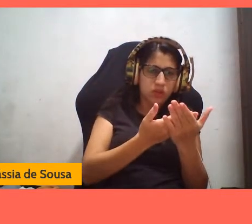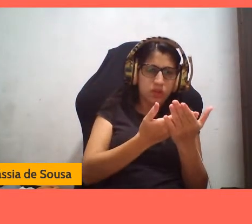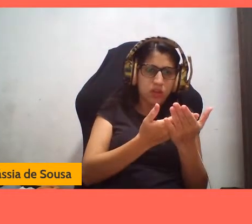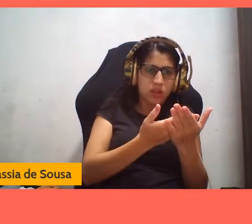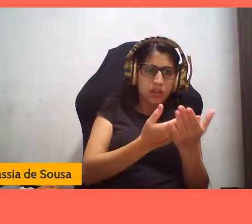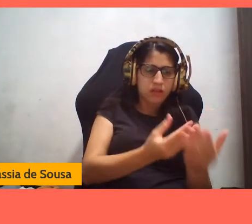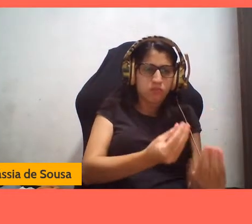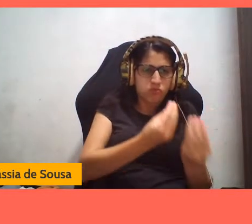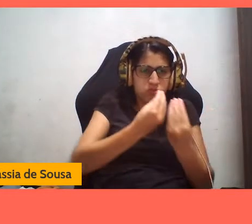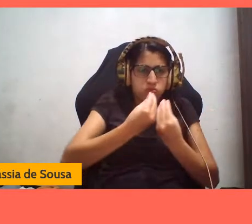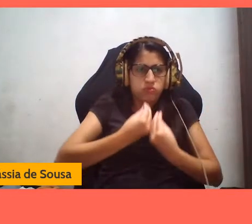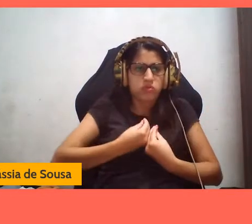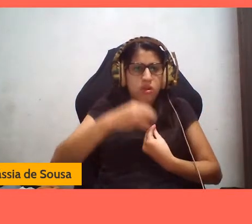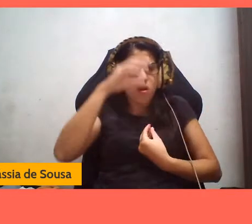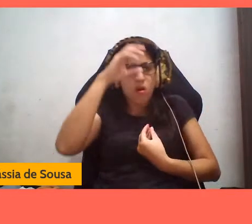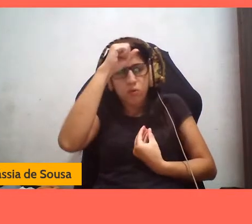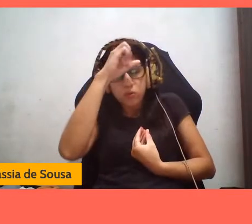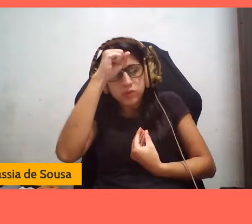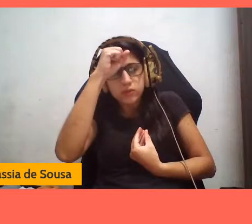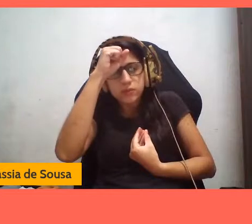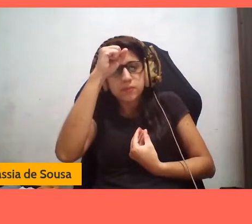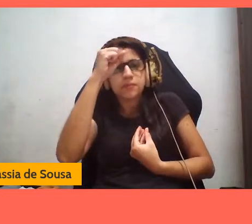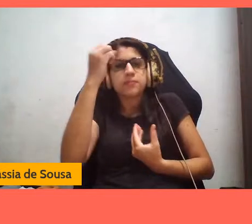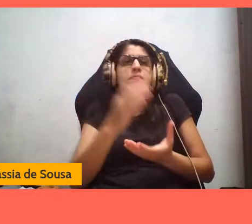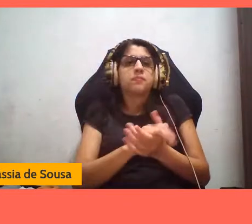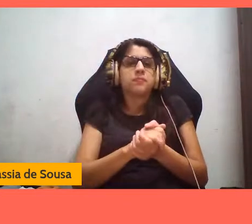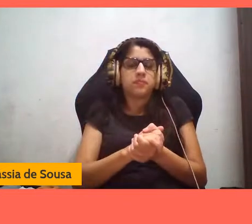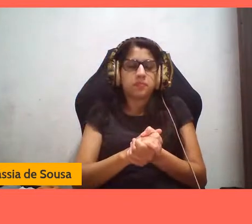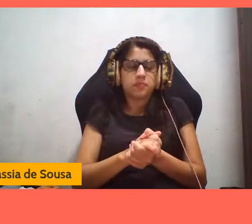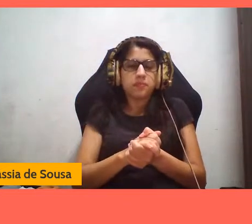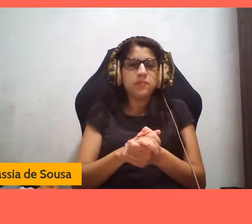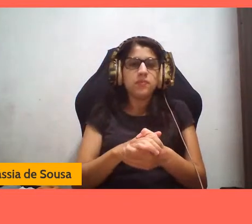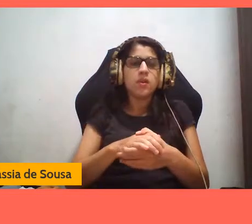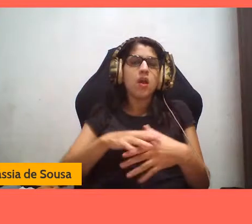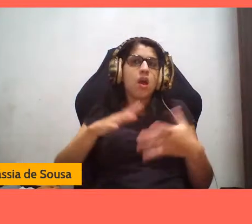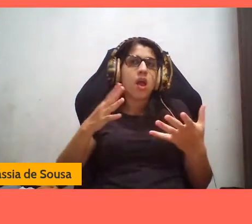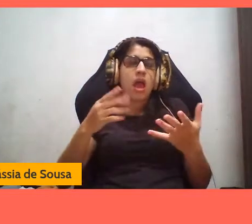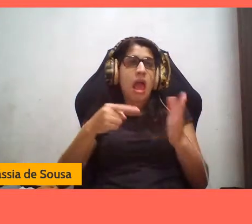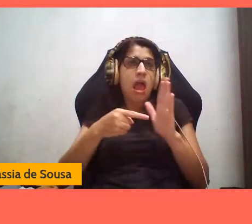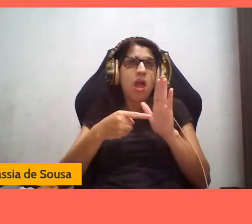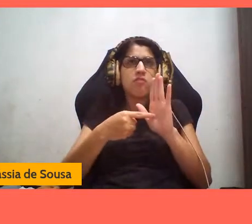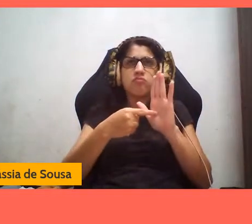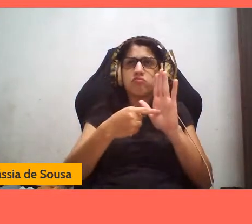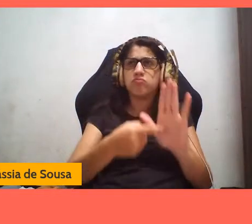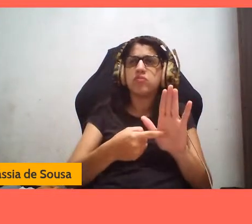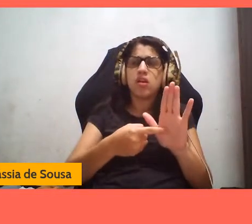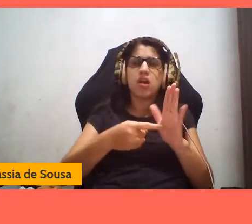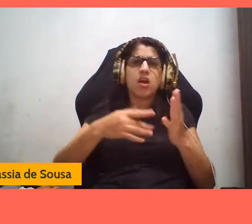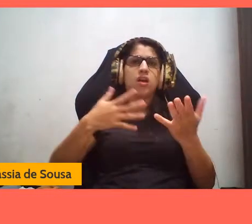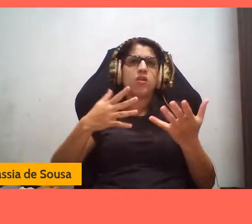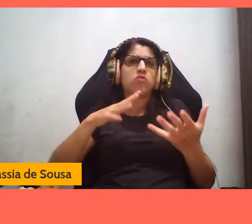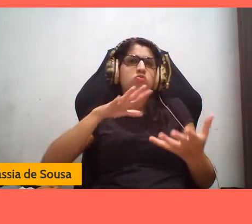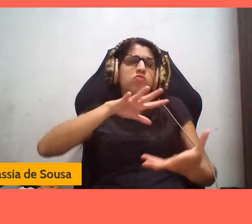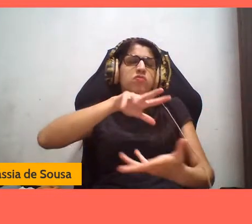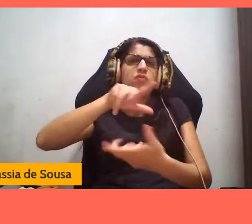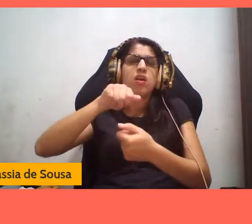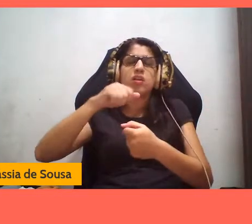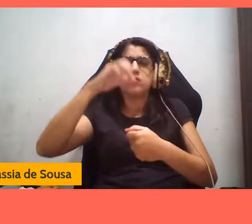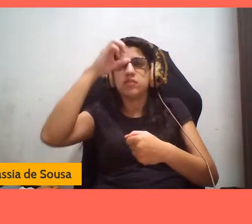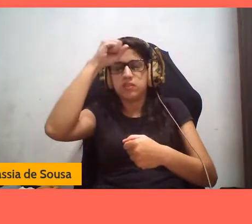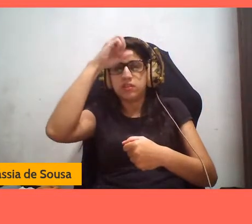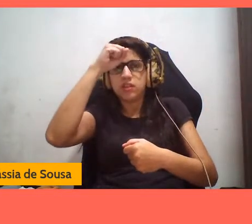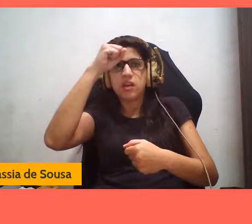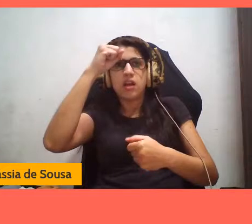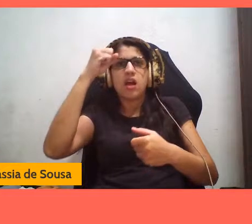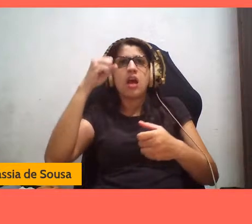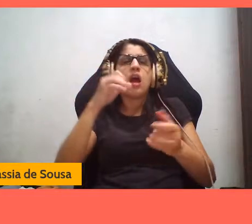A universidade como reflexo do universo do conhecimento. As nossas limitações